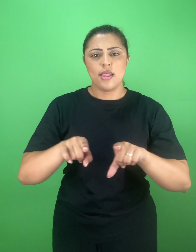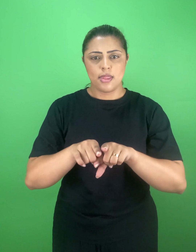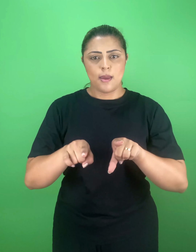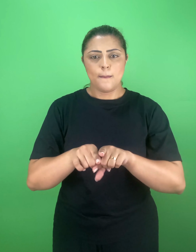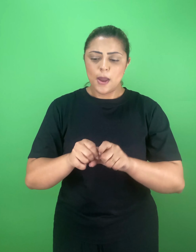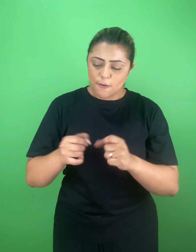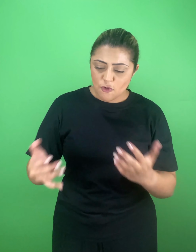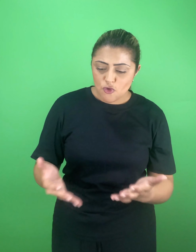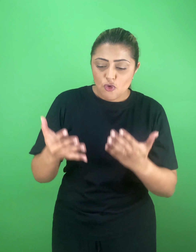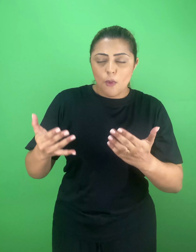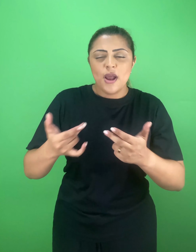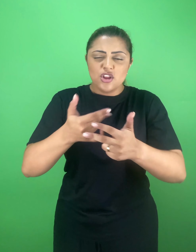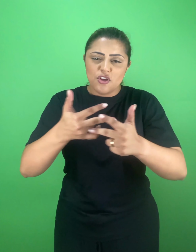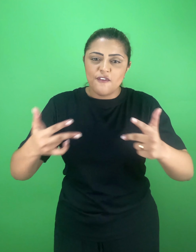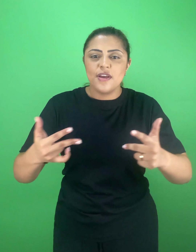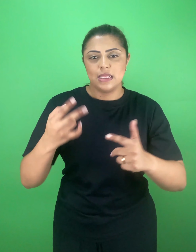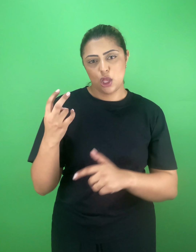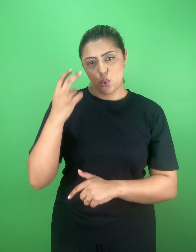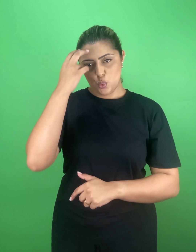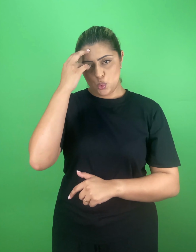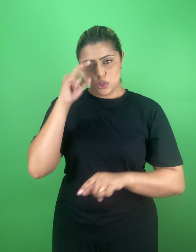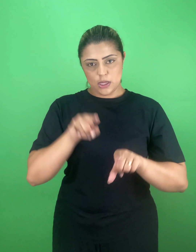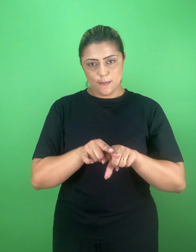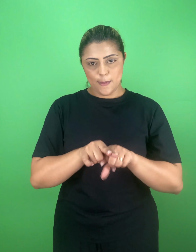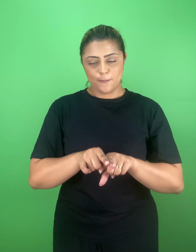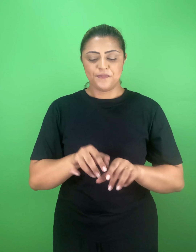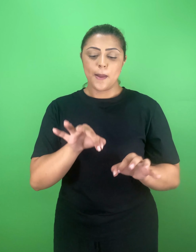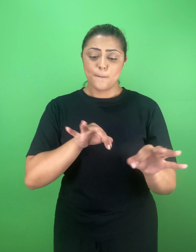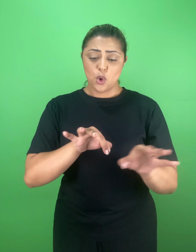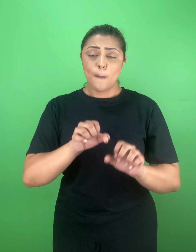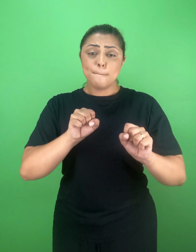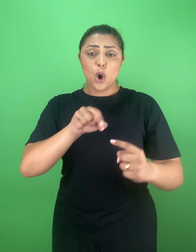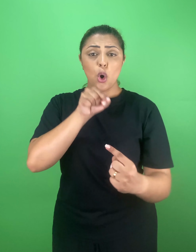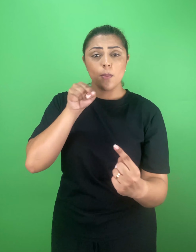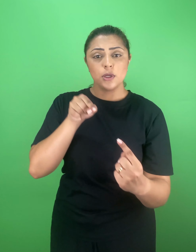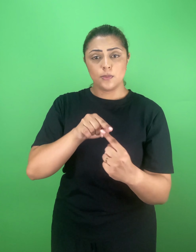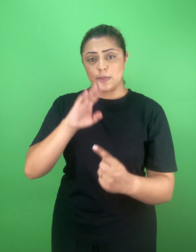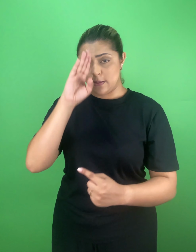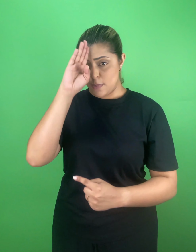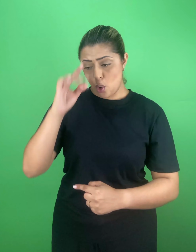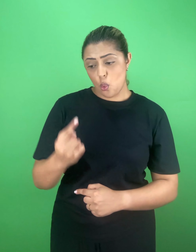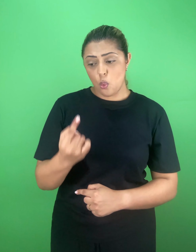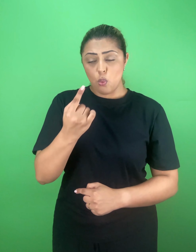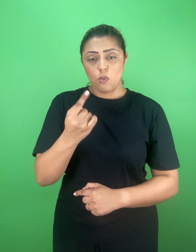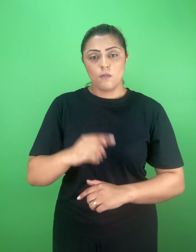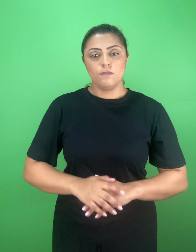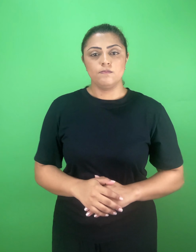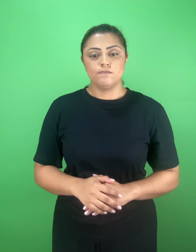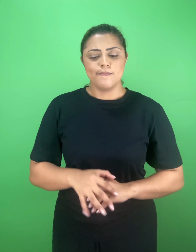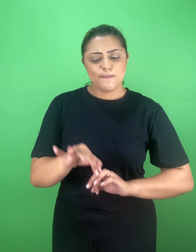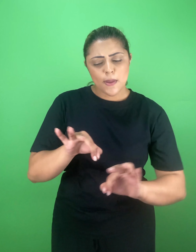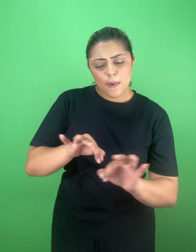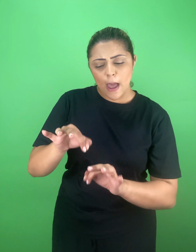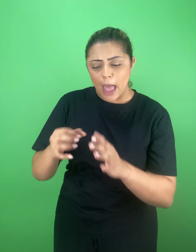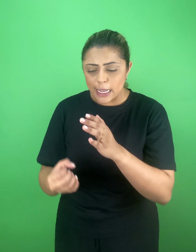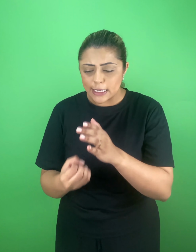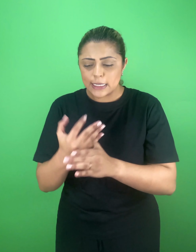diversidade cultural Os projetos podem ter como objetivo 1. Montagem, produção e circulação de